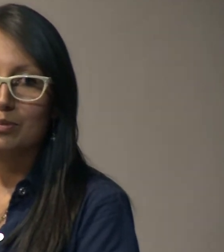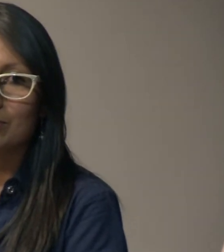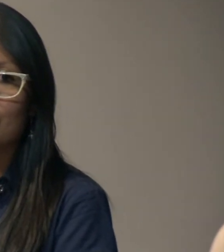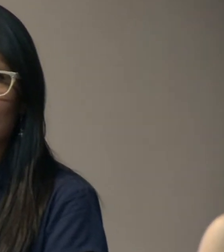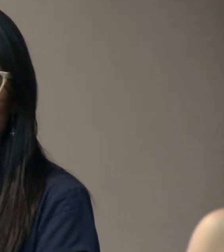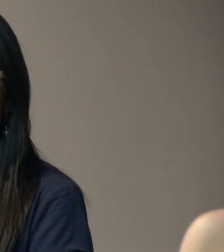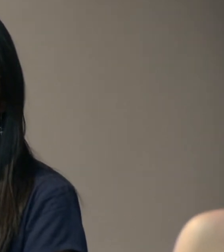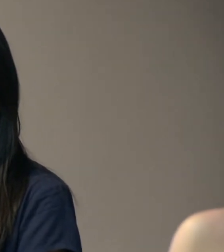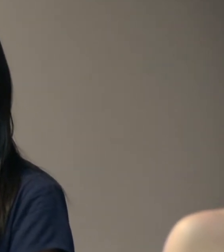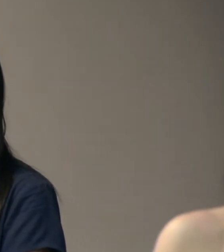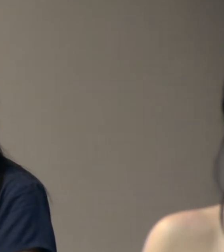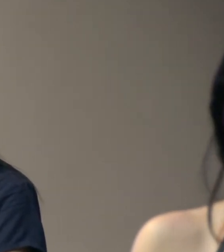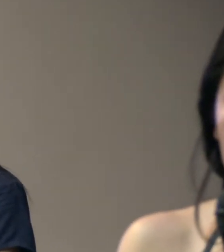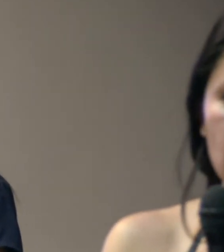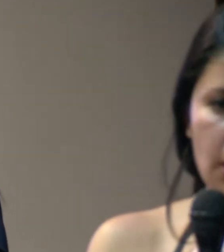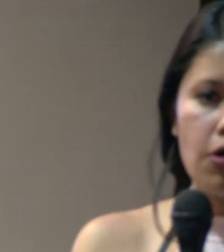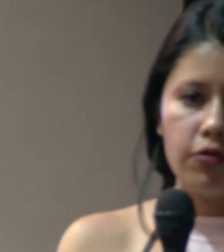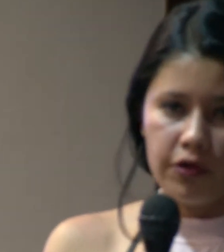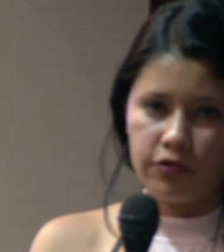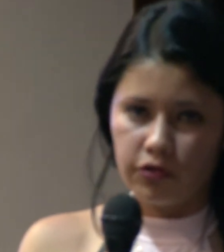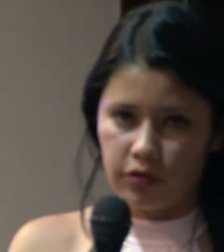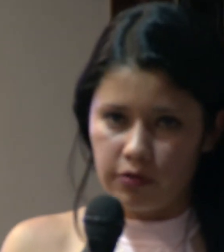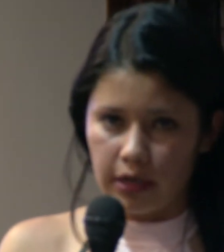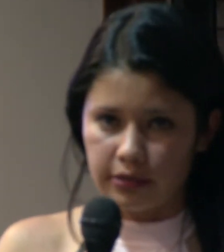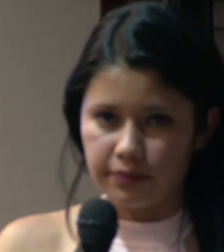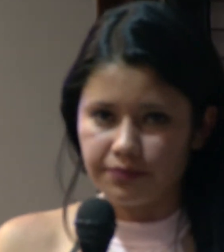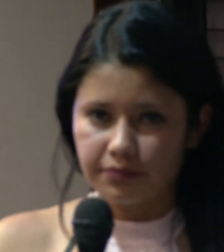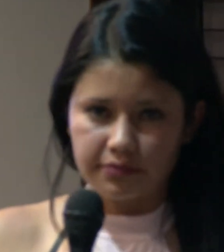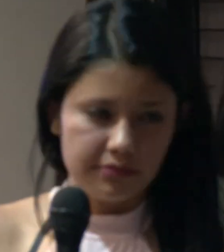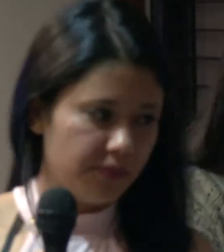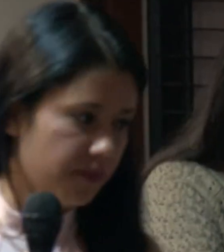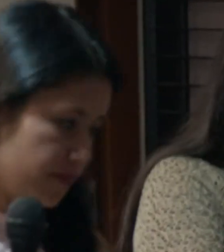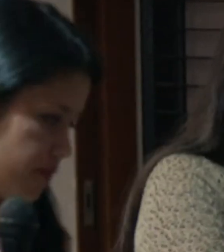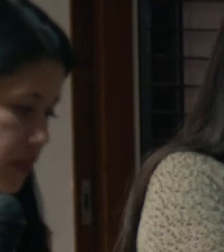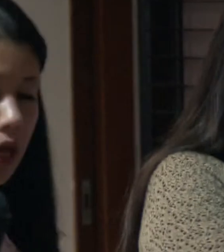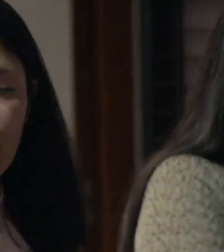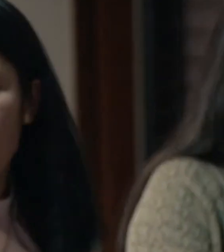por lo que los cuidados que se debían tener con cada uno de estos dos niveles.